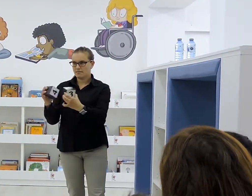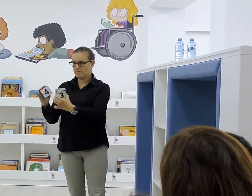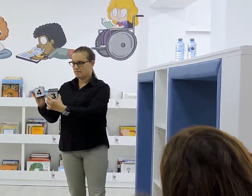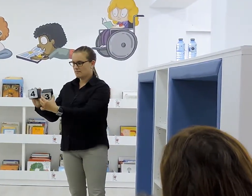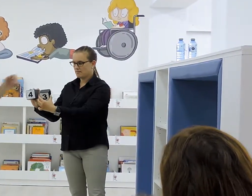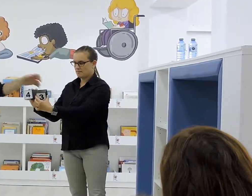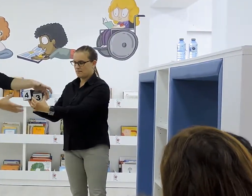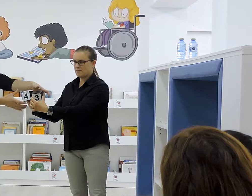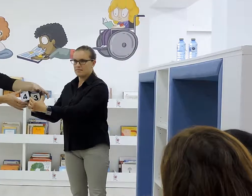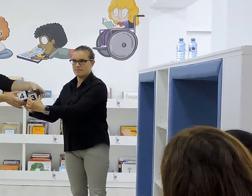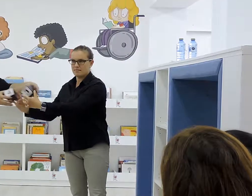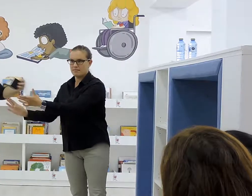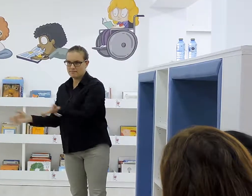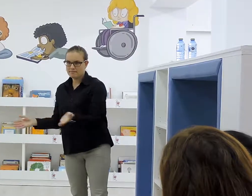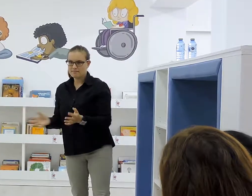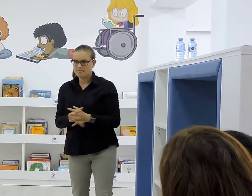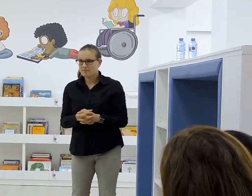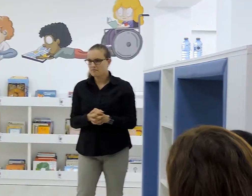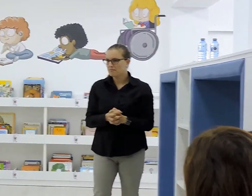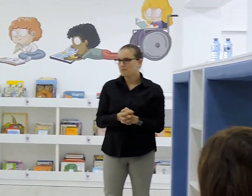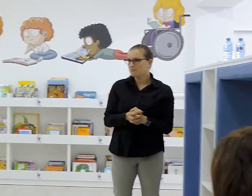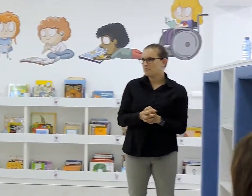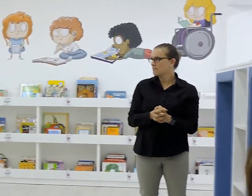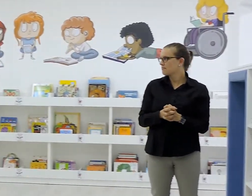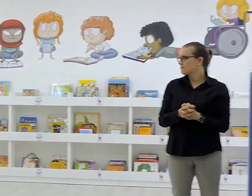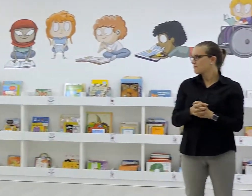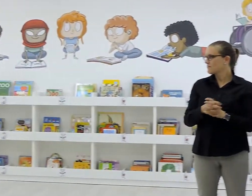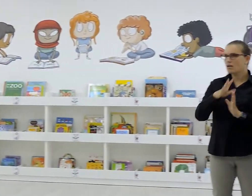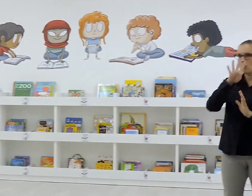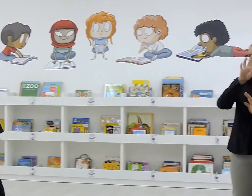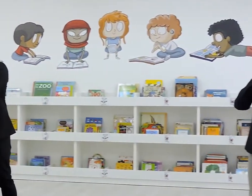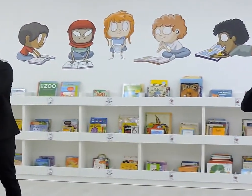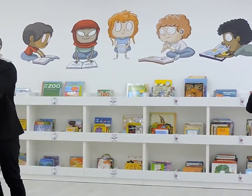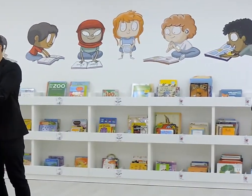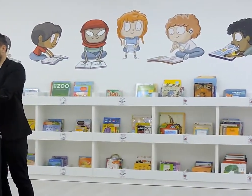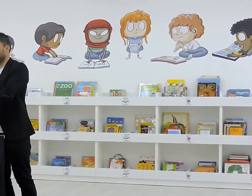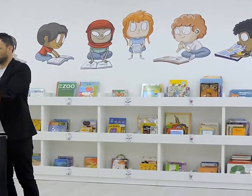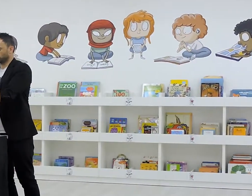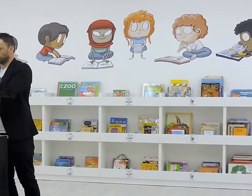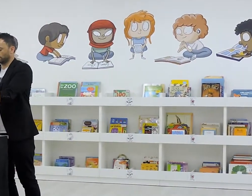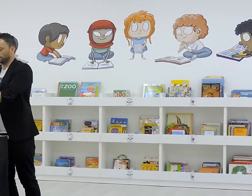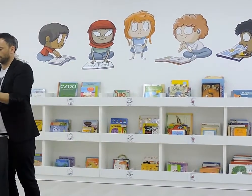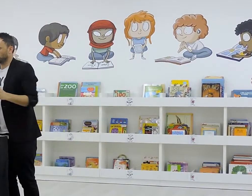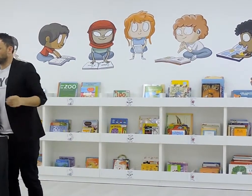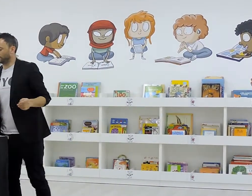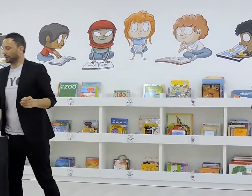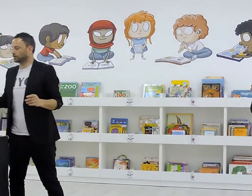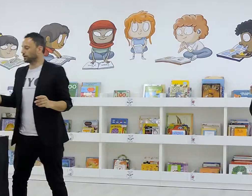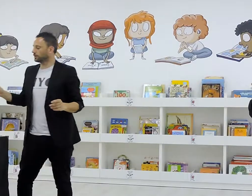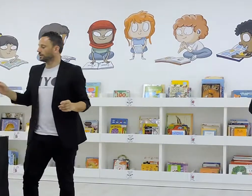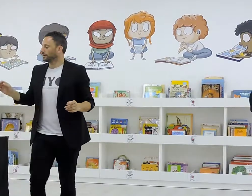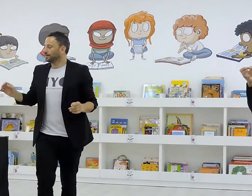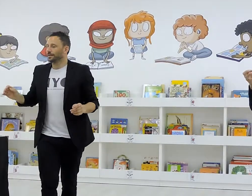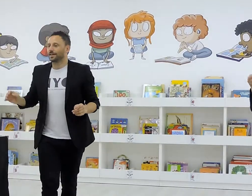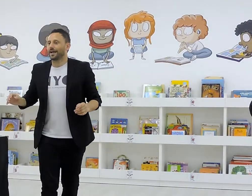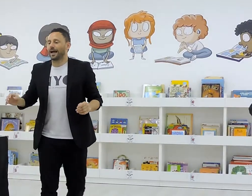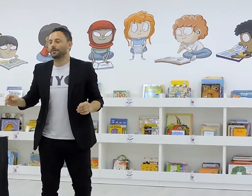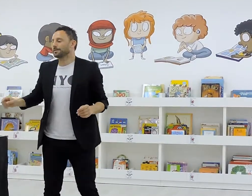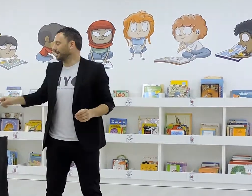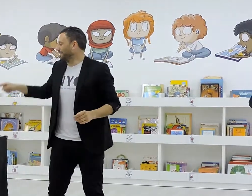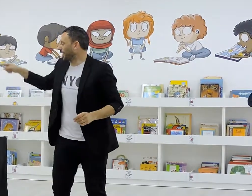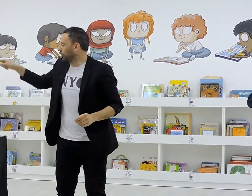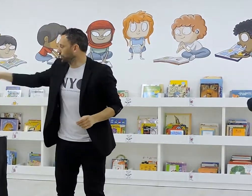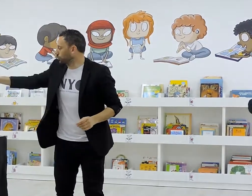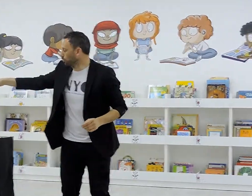normales, ¿vale? Bien, todo correcto. 4, 3, 2 y 1. Ahora está Perfecto. ¿ves?